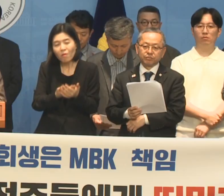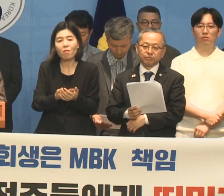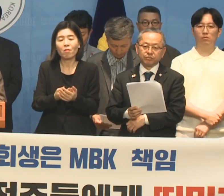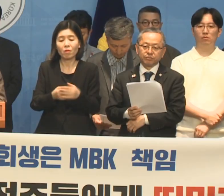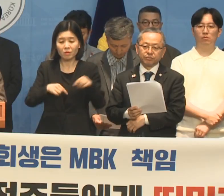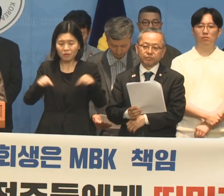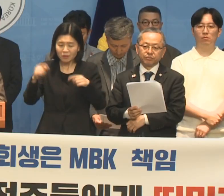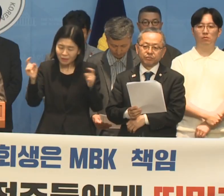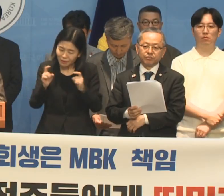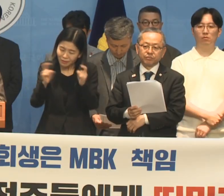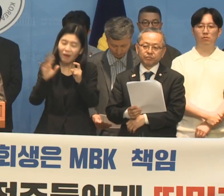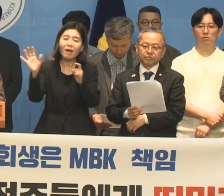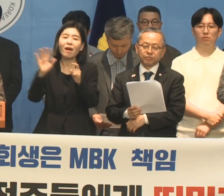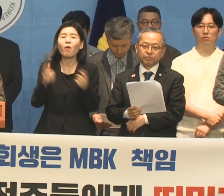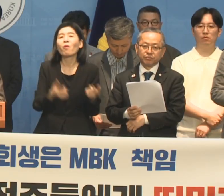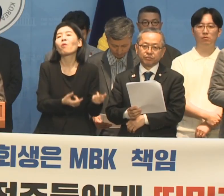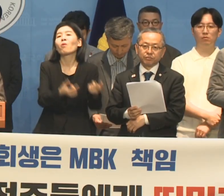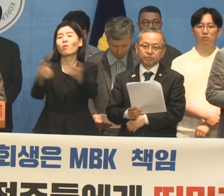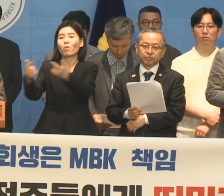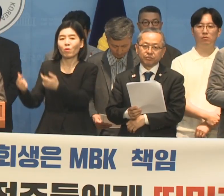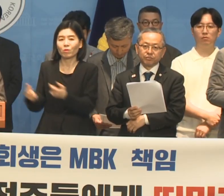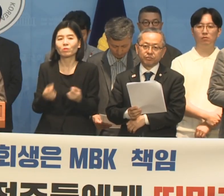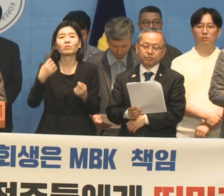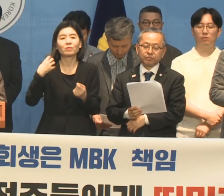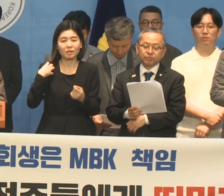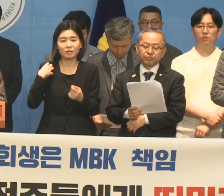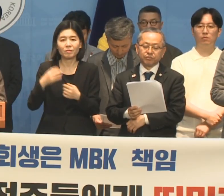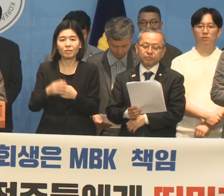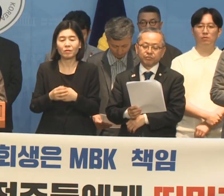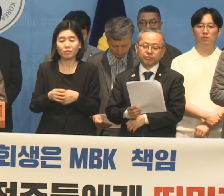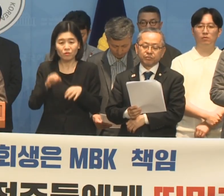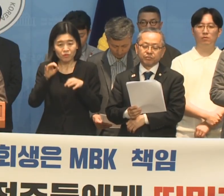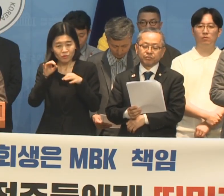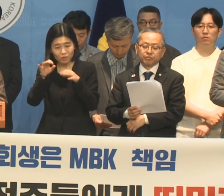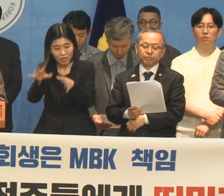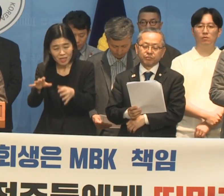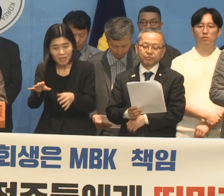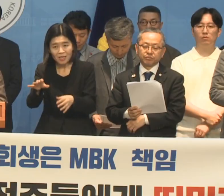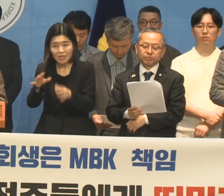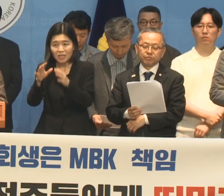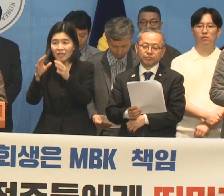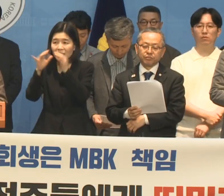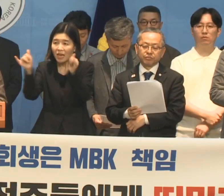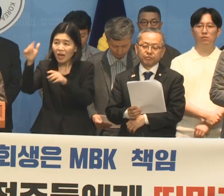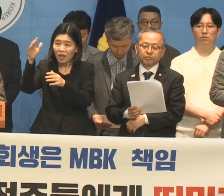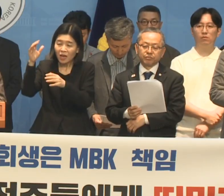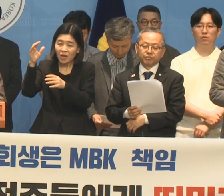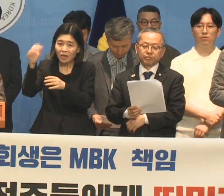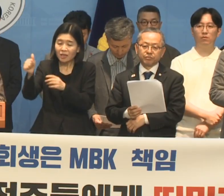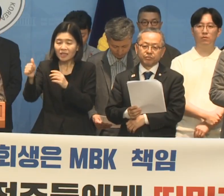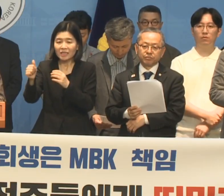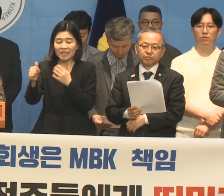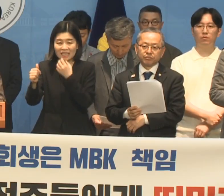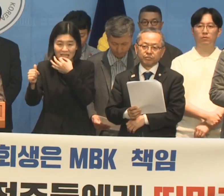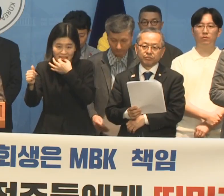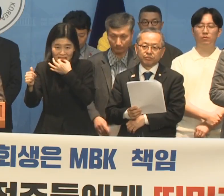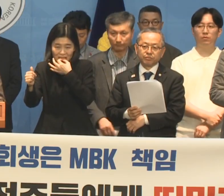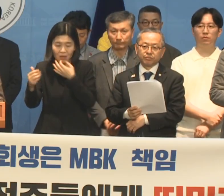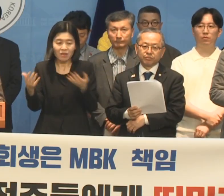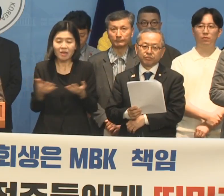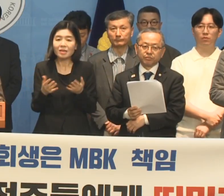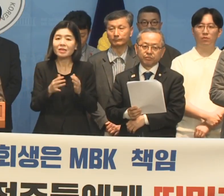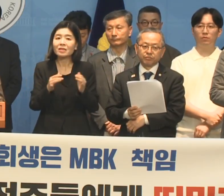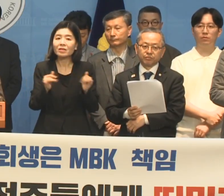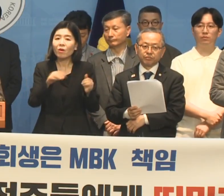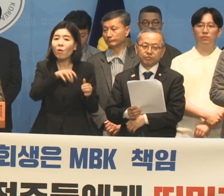아닌 공동의 책임입니다. 투기자본의 탐욕이 더 이상 우리의 일터를 파괴하지